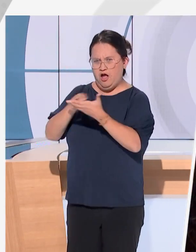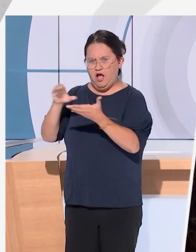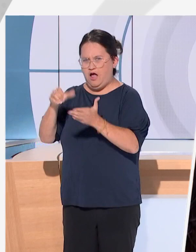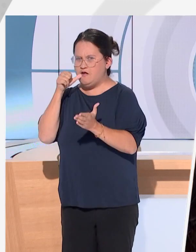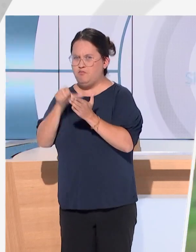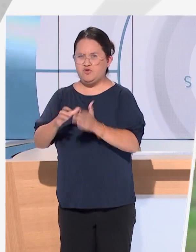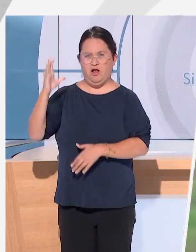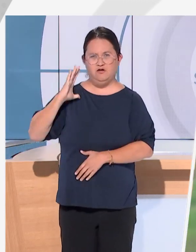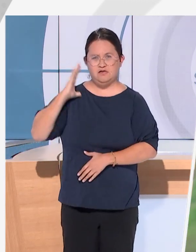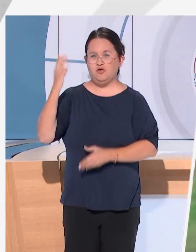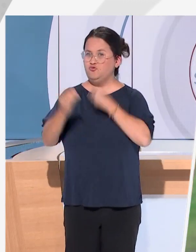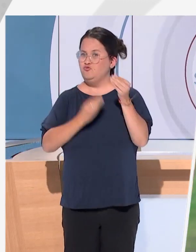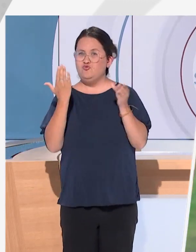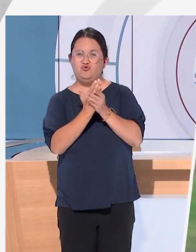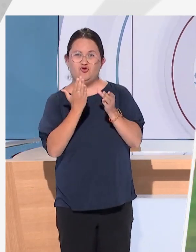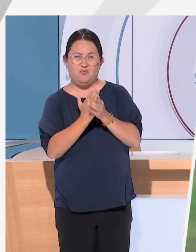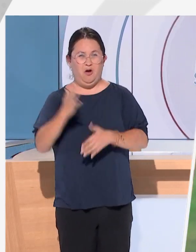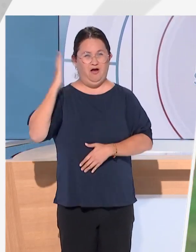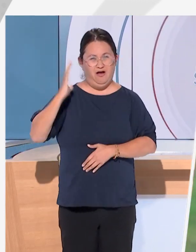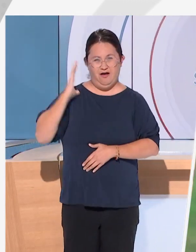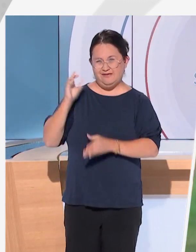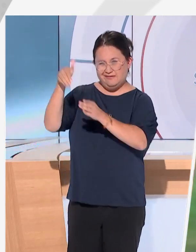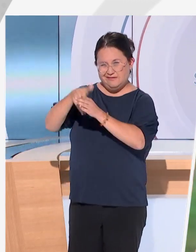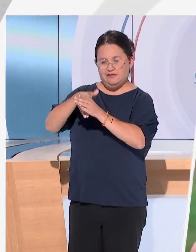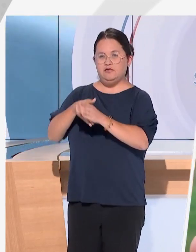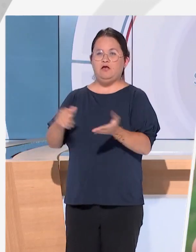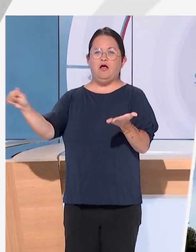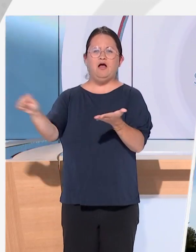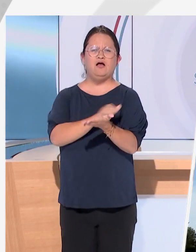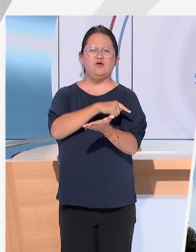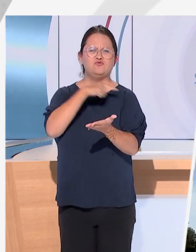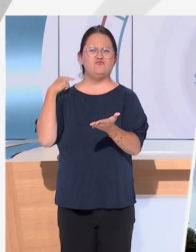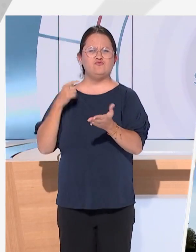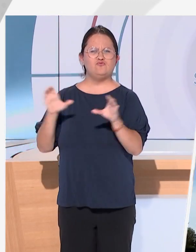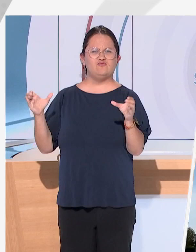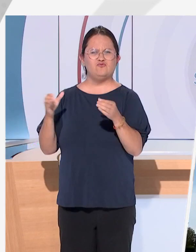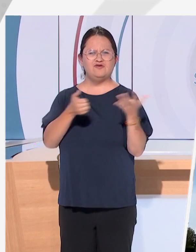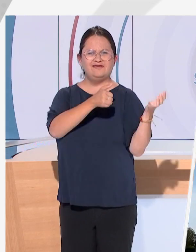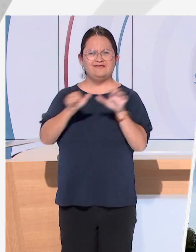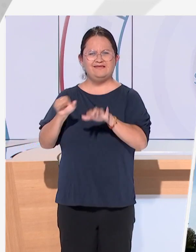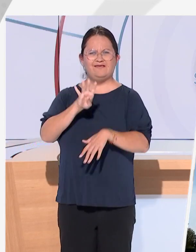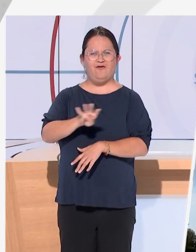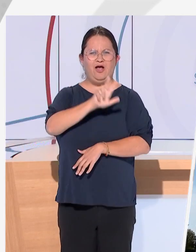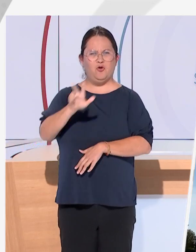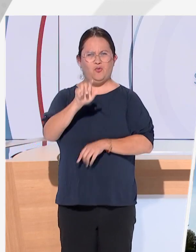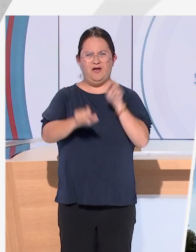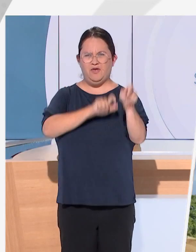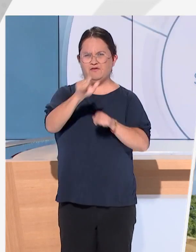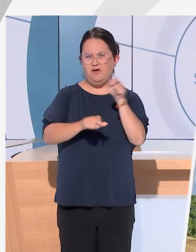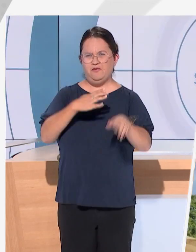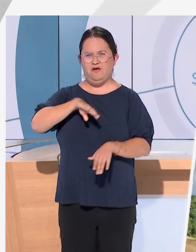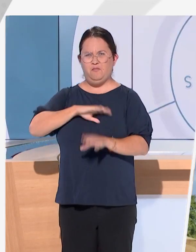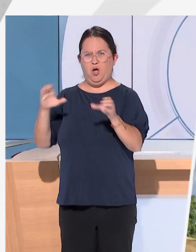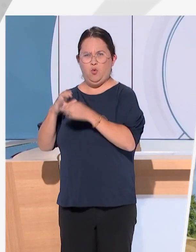d'époque, de montrer la vie du village avant le massacre du 10 juin 1944 et l'assassinat de 643 habitants par la